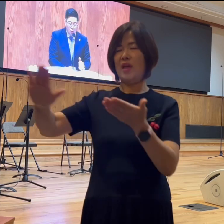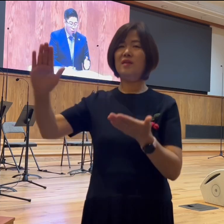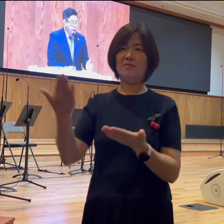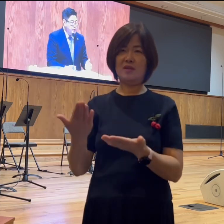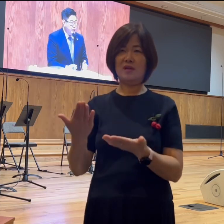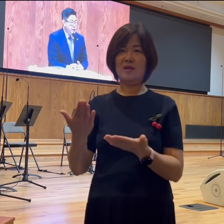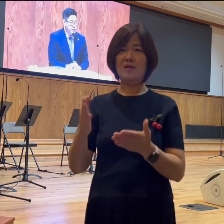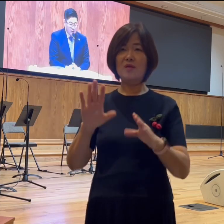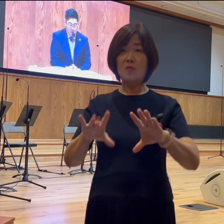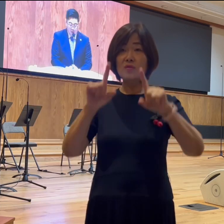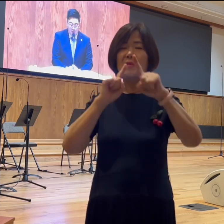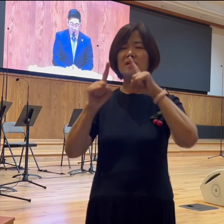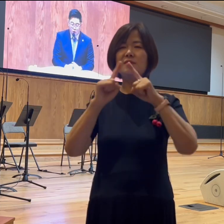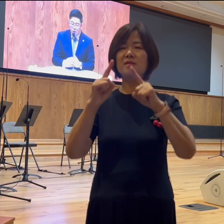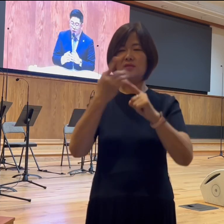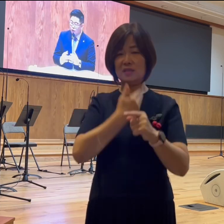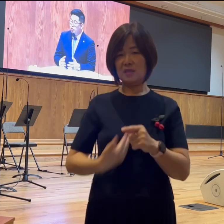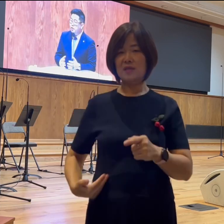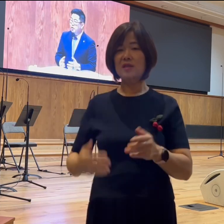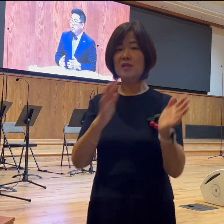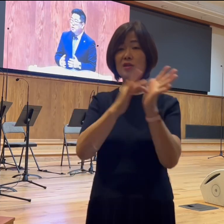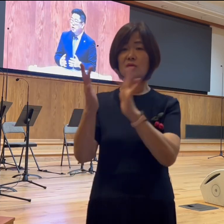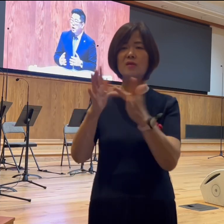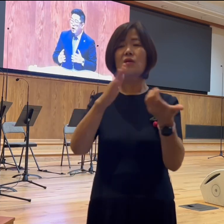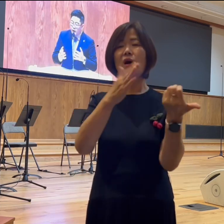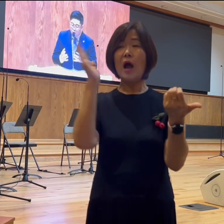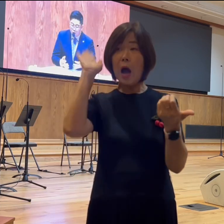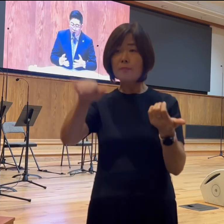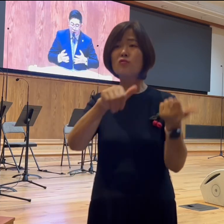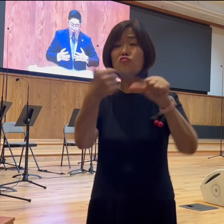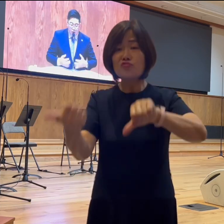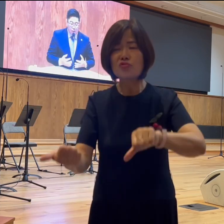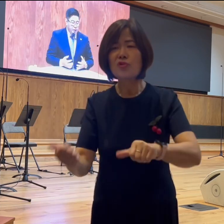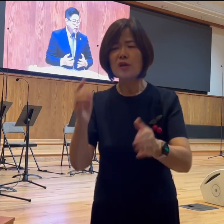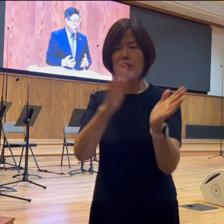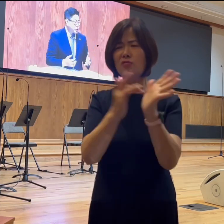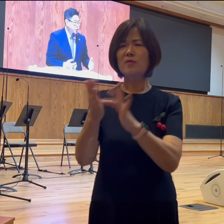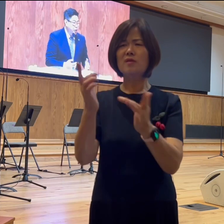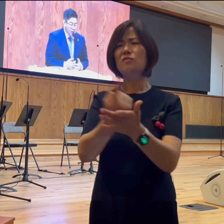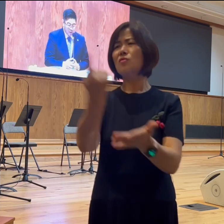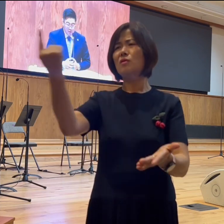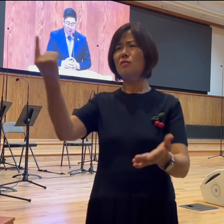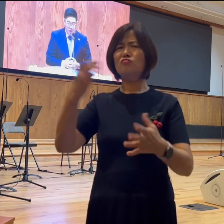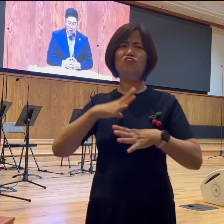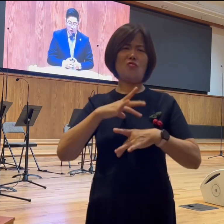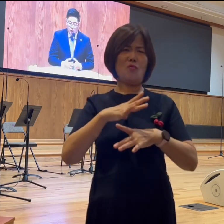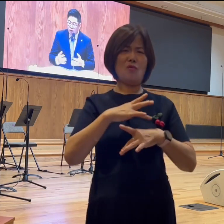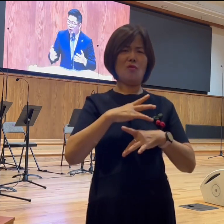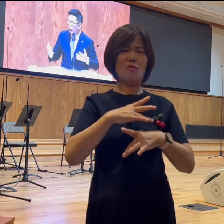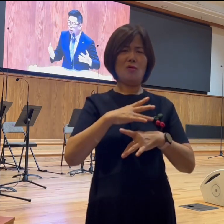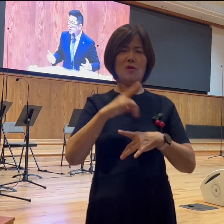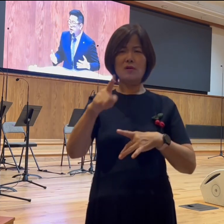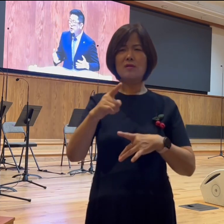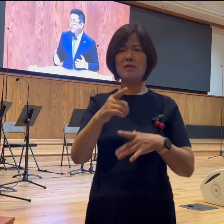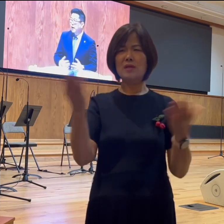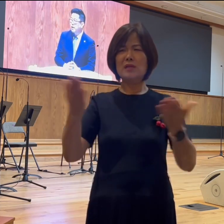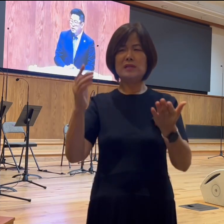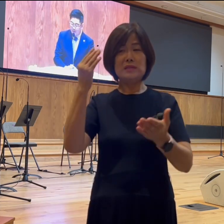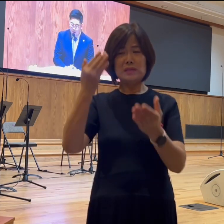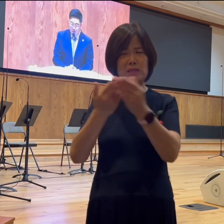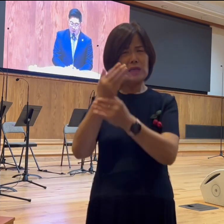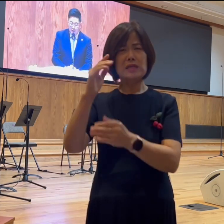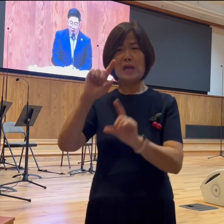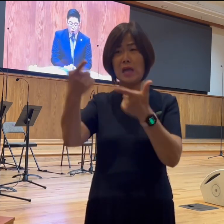오늘 본문에서 제자들은 예수님께서 죽으실 것이, 예수님께서 떠나버리실 것이 두려웠어. 그런 일이 벌어지지 않기를